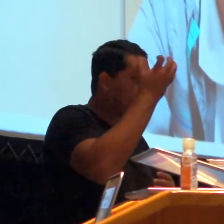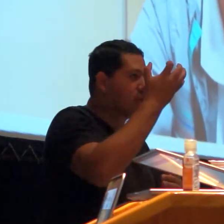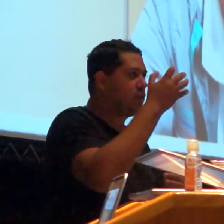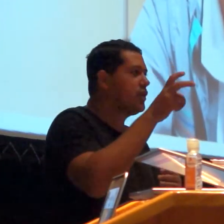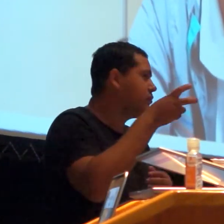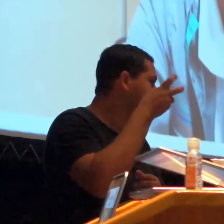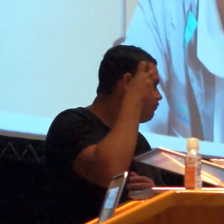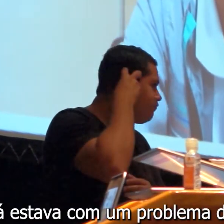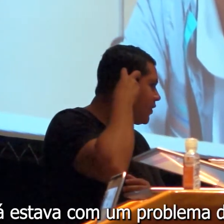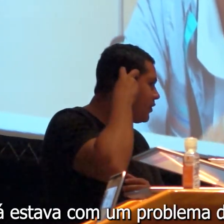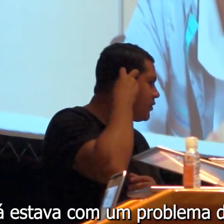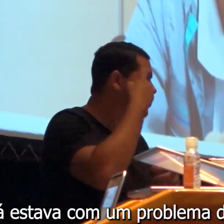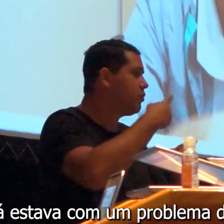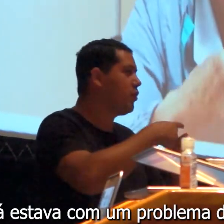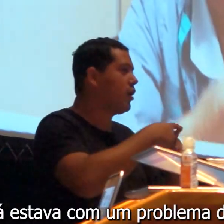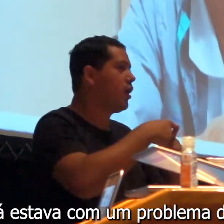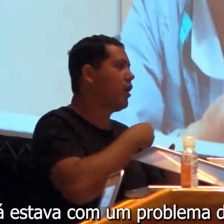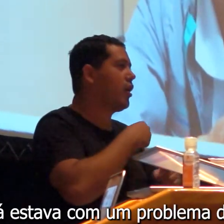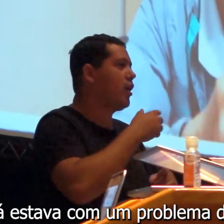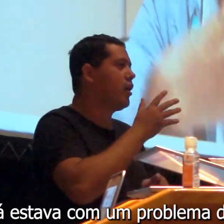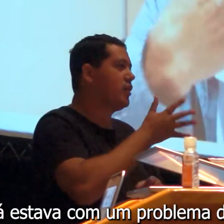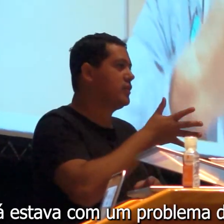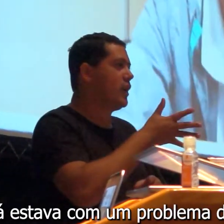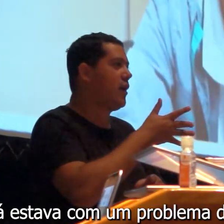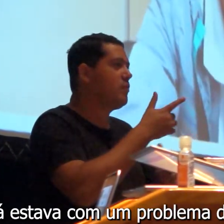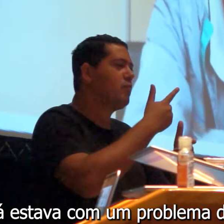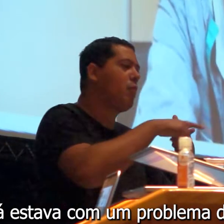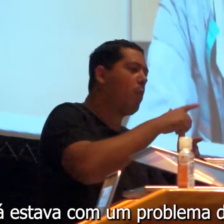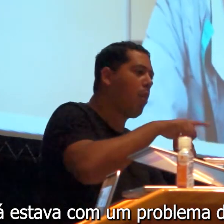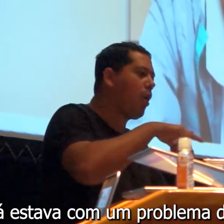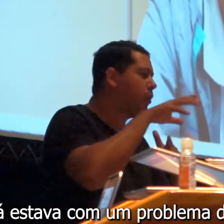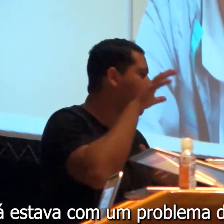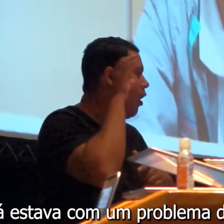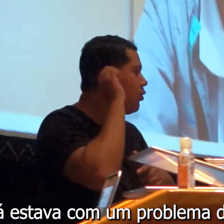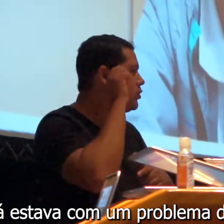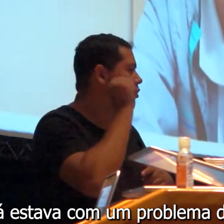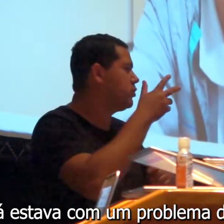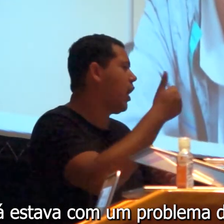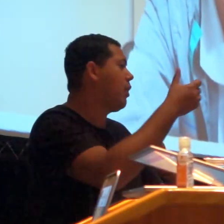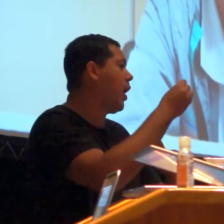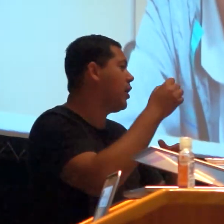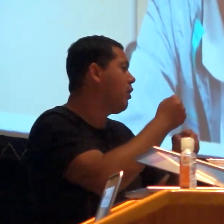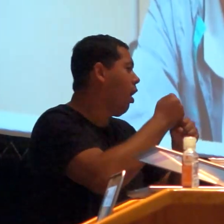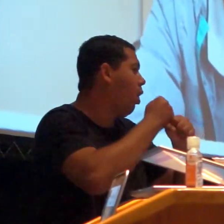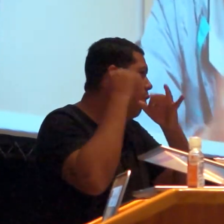implante, porque eu já estava com um problema de audição há mais de 10